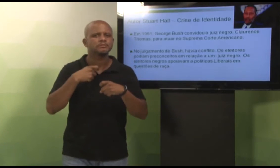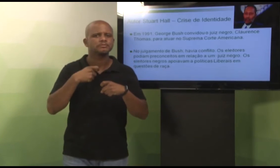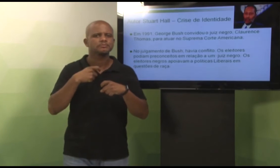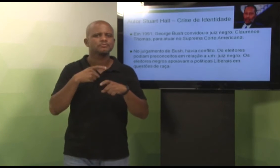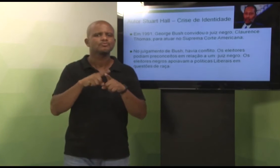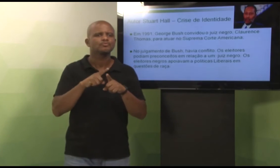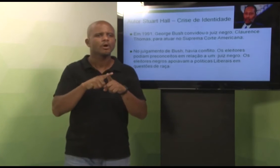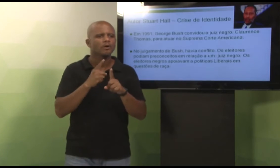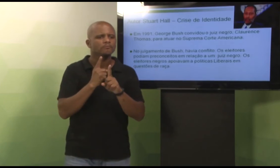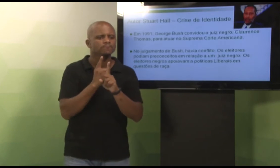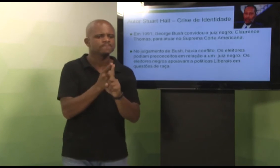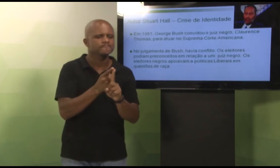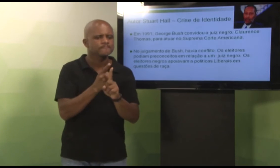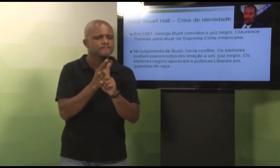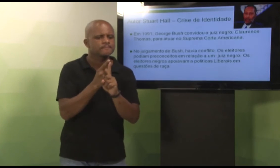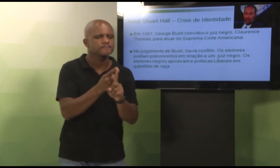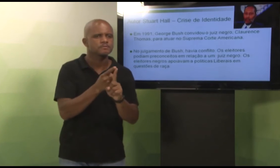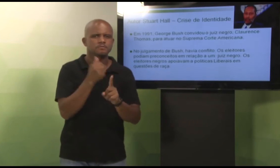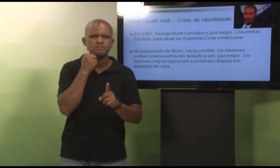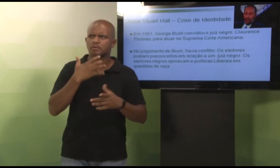com uma mulher.